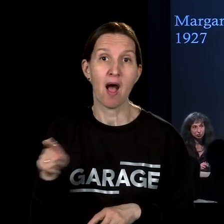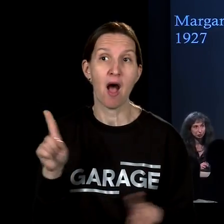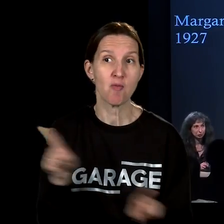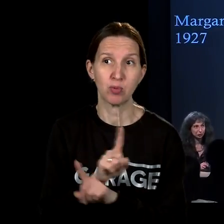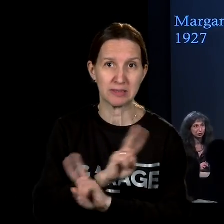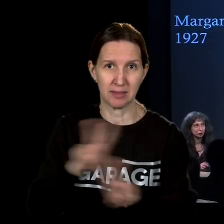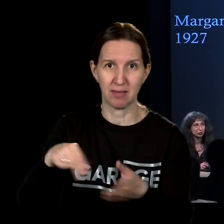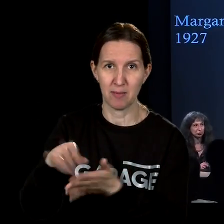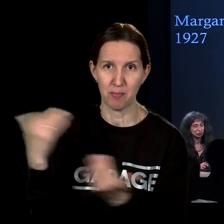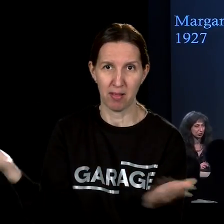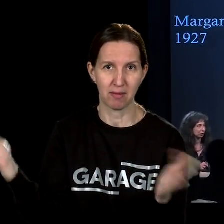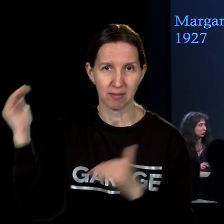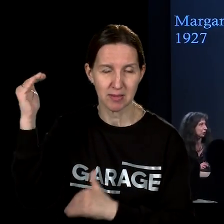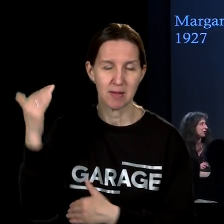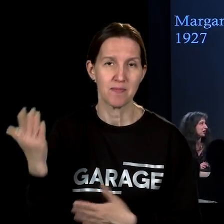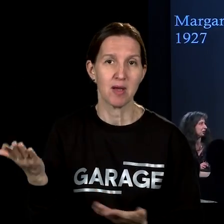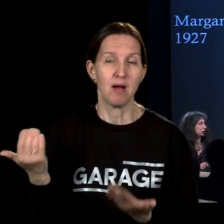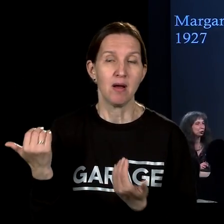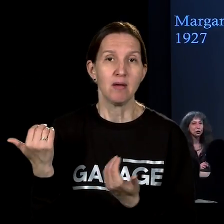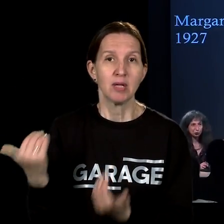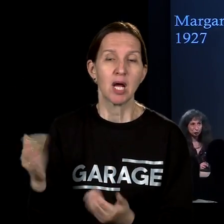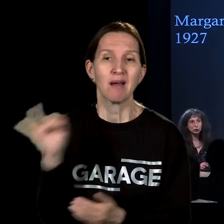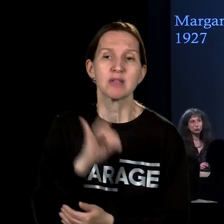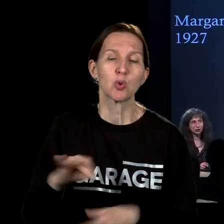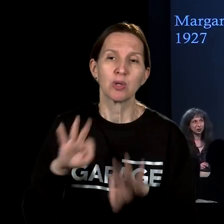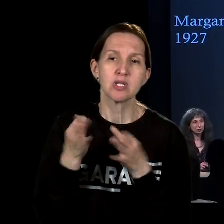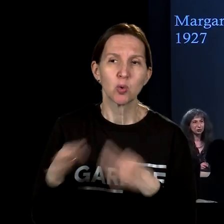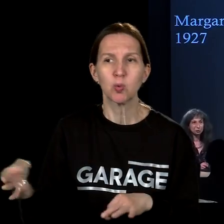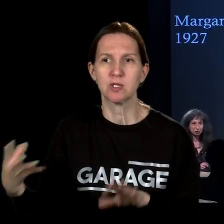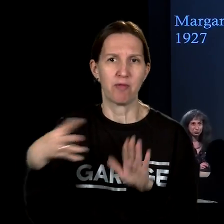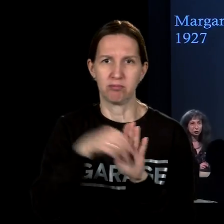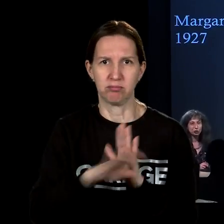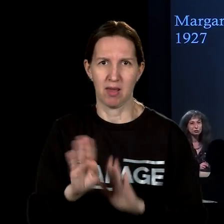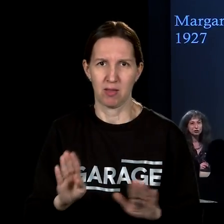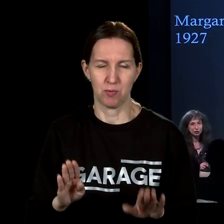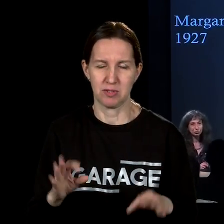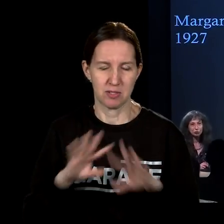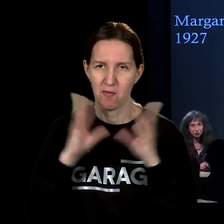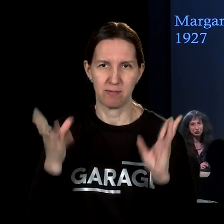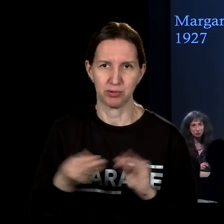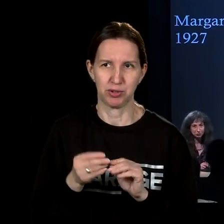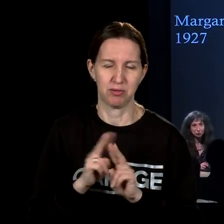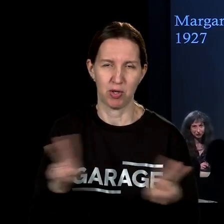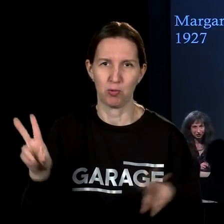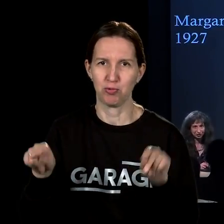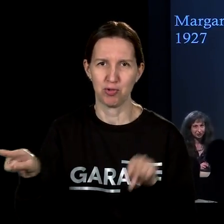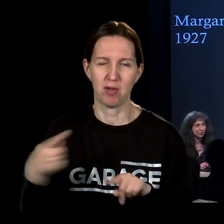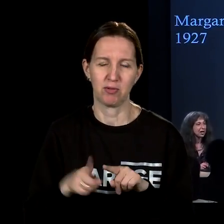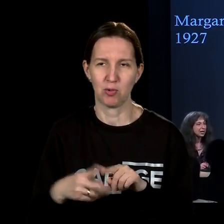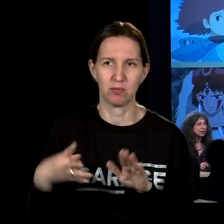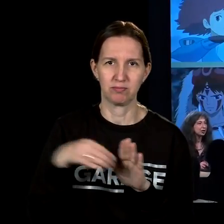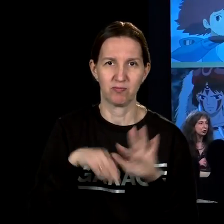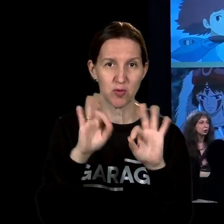музее, которая как бы абсолютно, вот, которую там, к истории искусства 20 века, в общем, на пушечный выстрел никто не подпустит